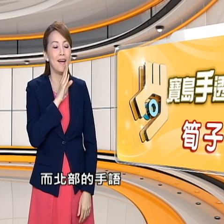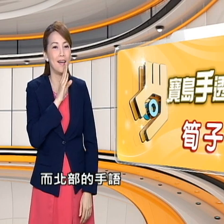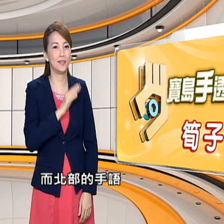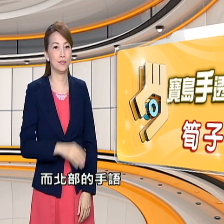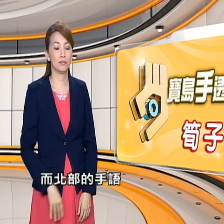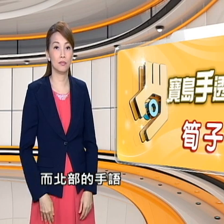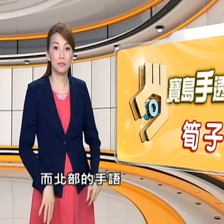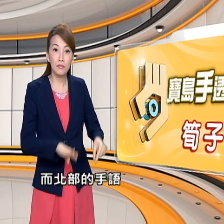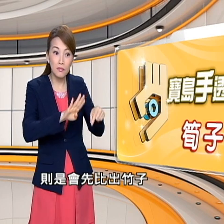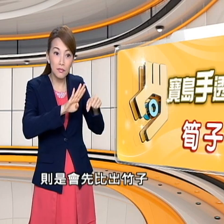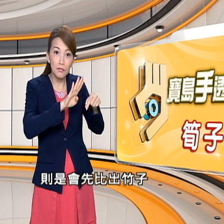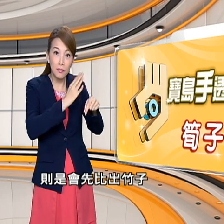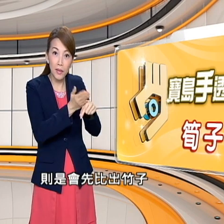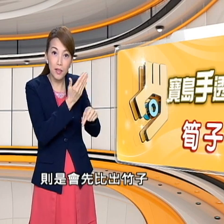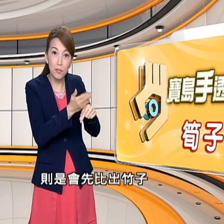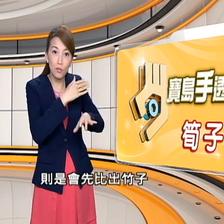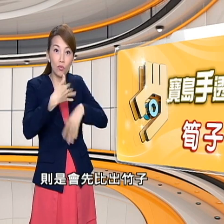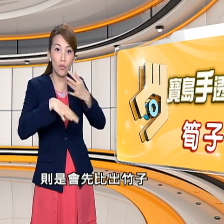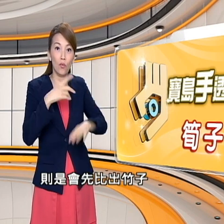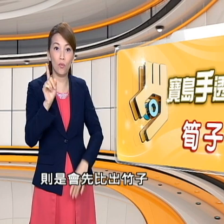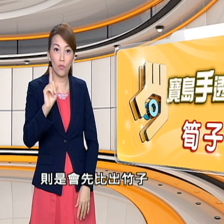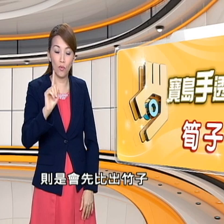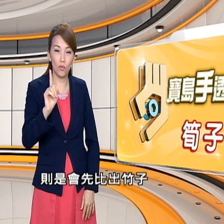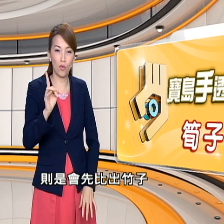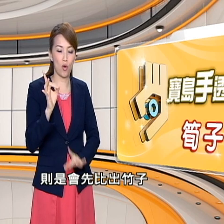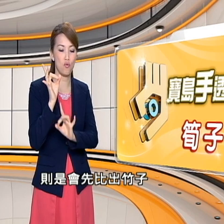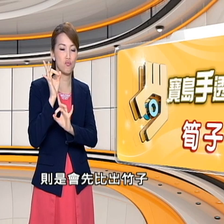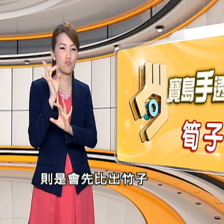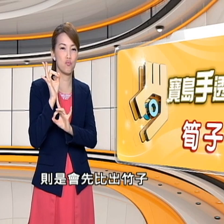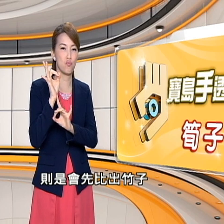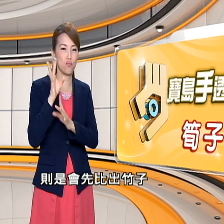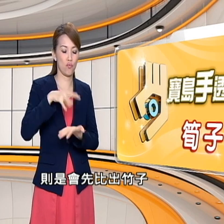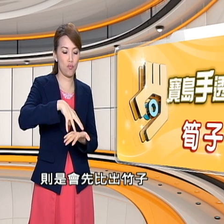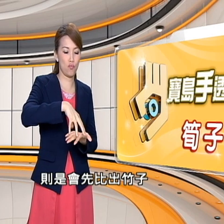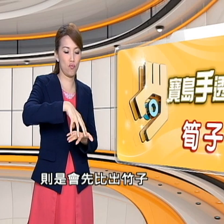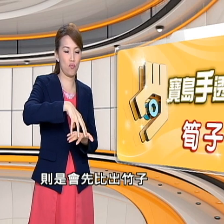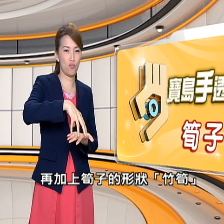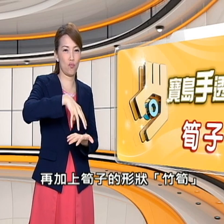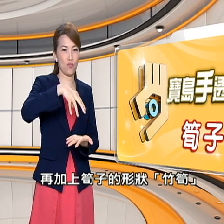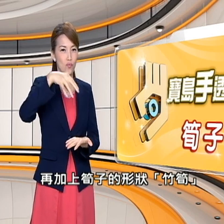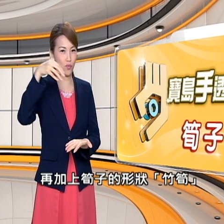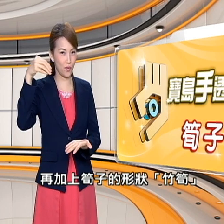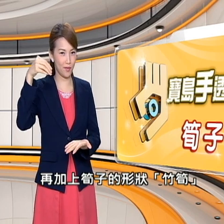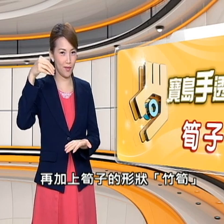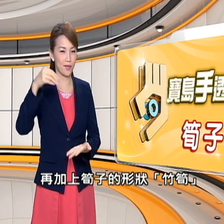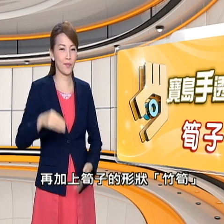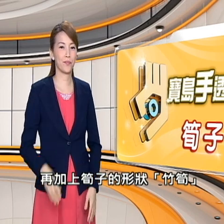手语呢，则是会先比出竹子，再加上笋子的形状，